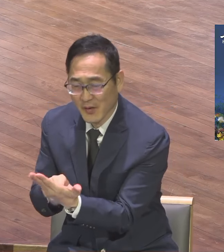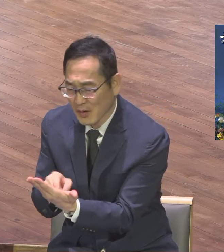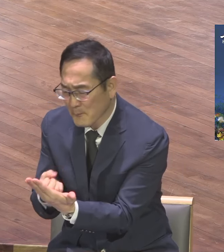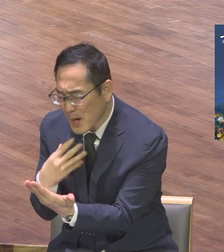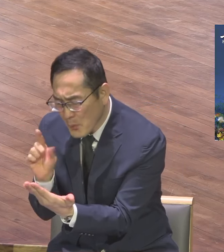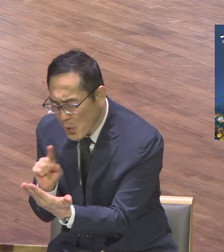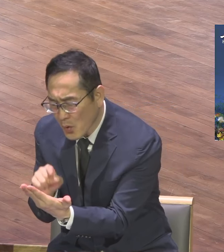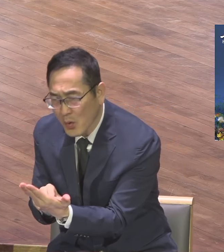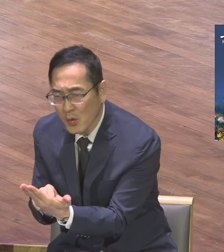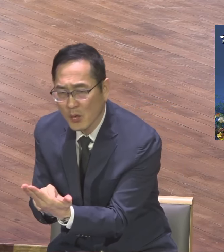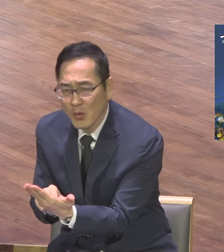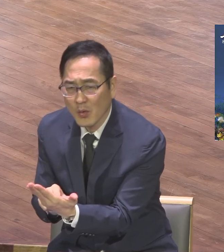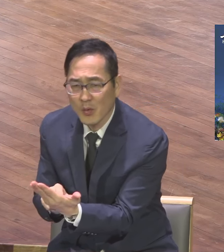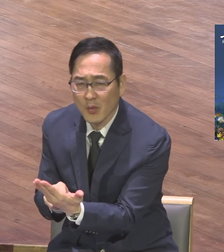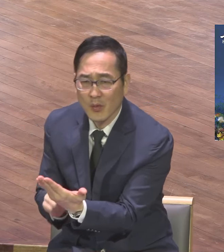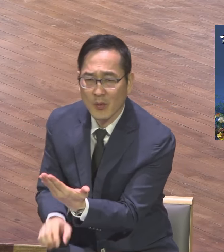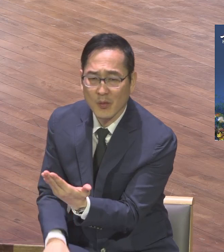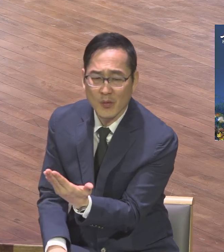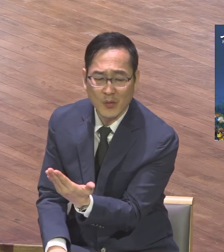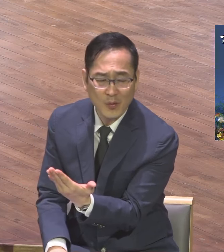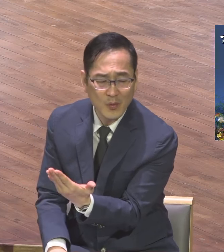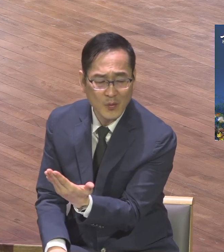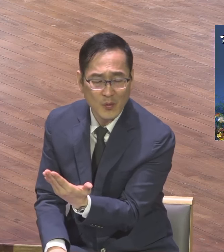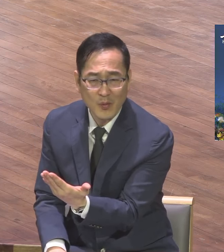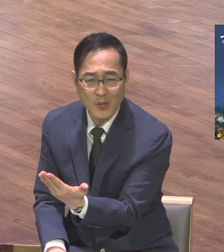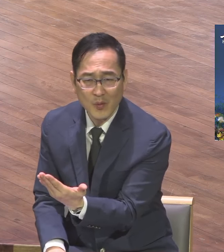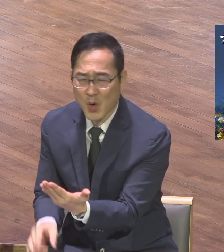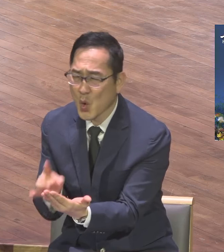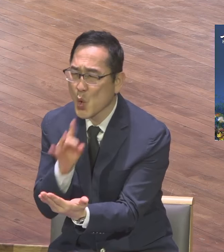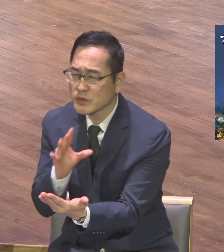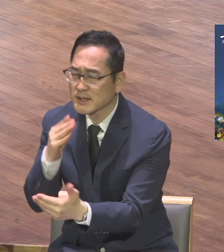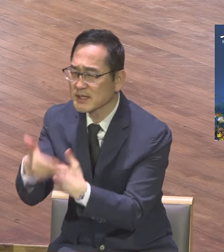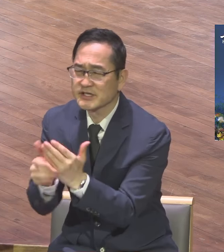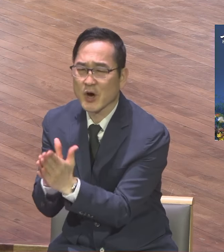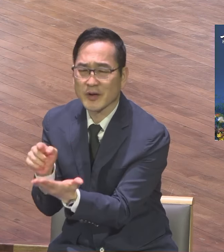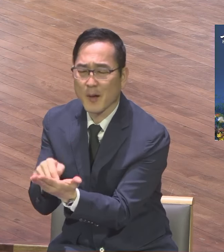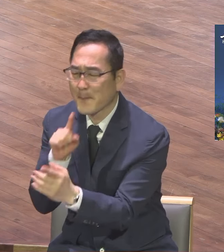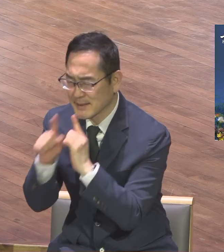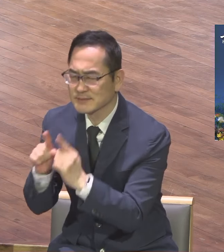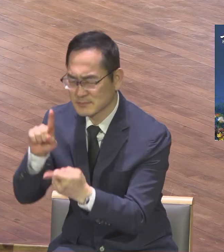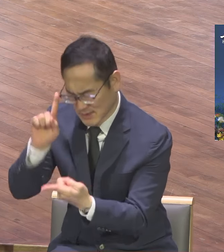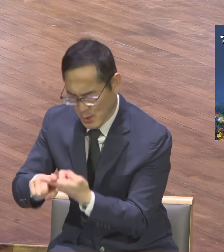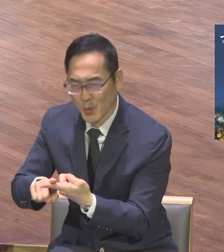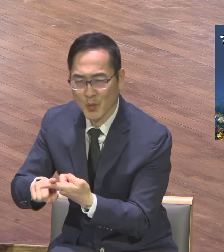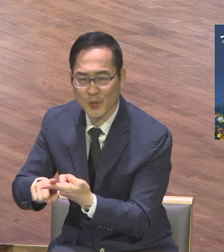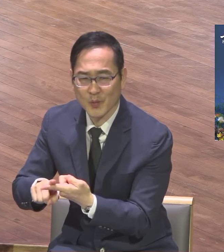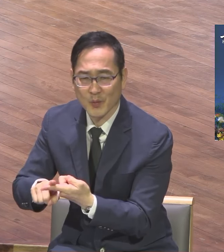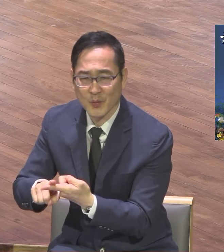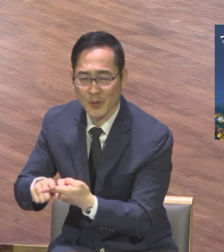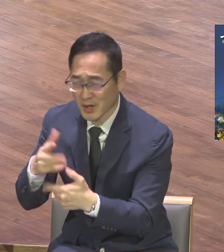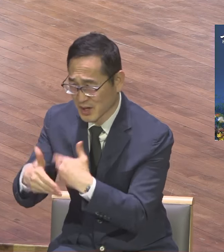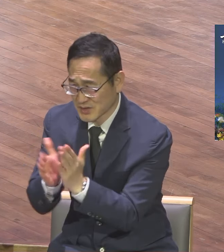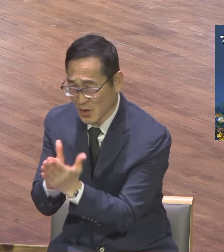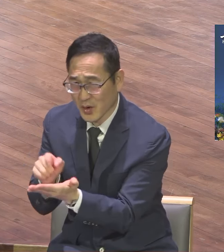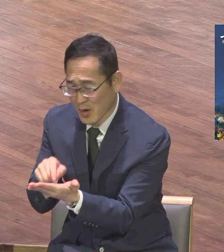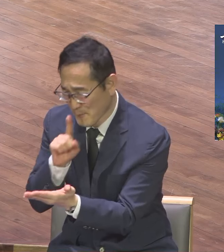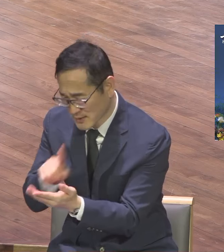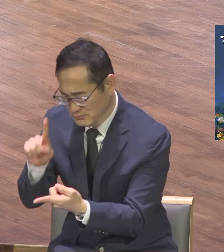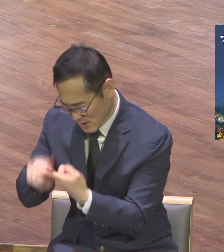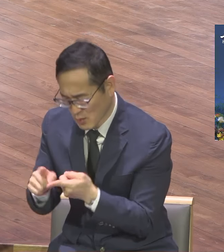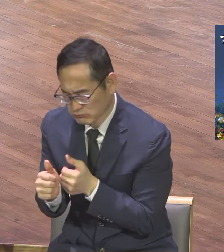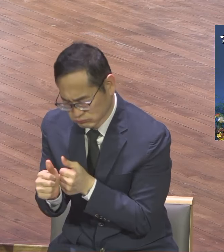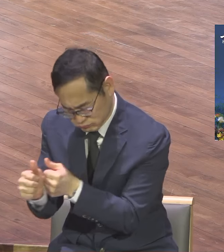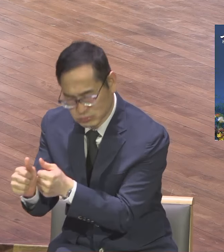말했냐? 솔라 스크립추라. 오직 성경 그랬어요. 성경으로 돌아가자. 우리 인생을